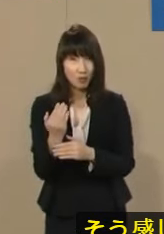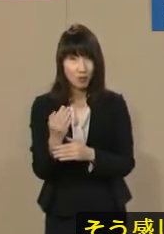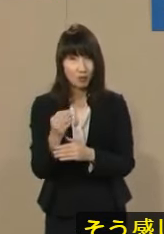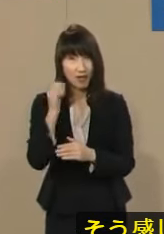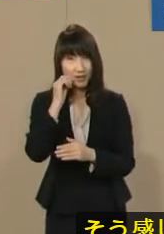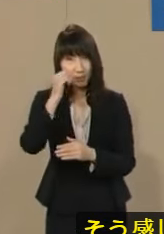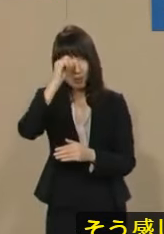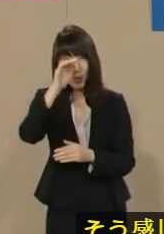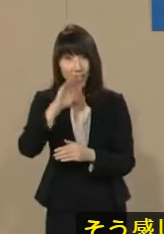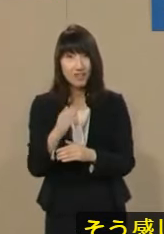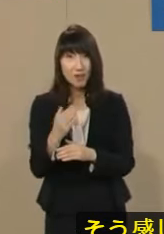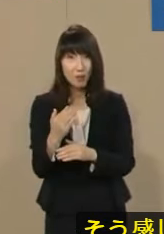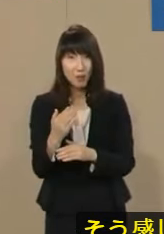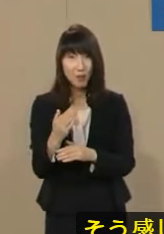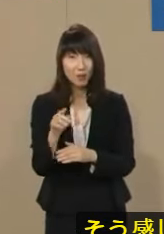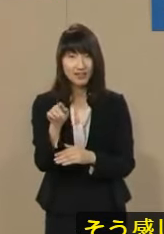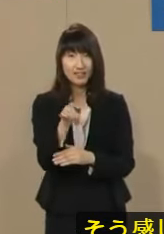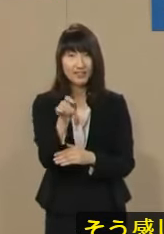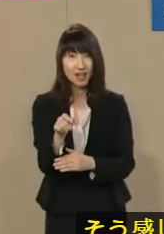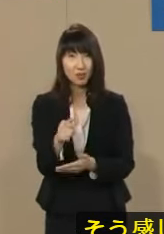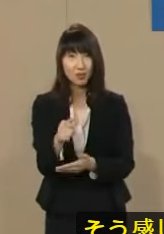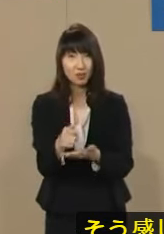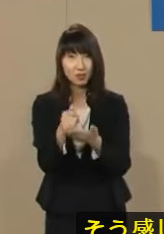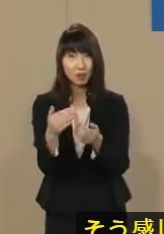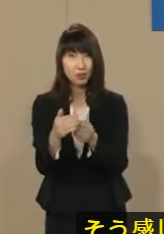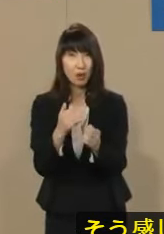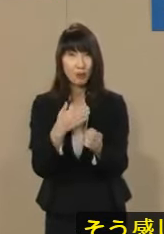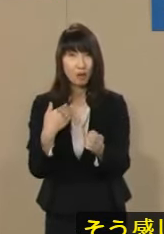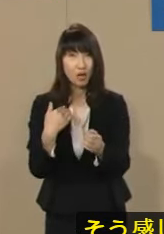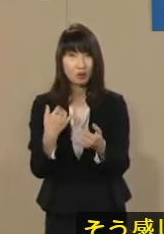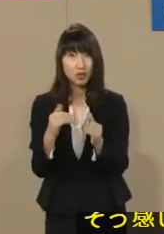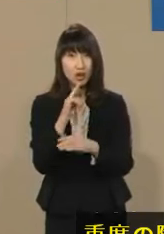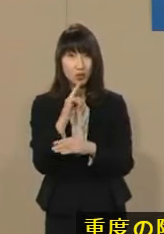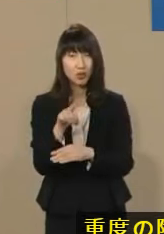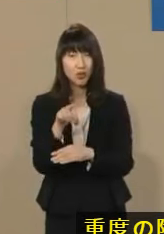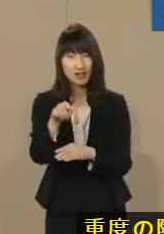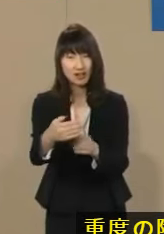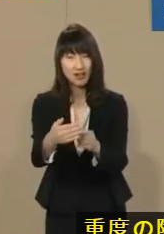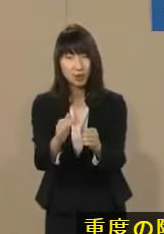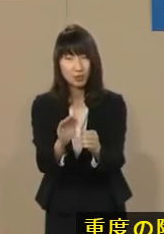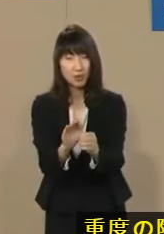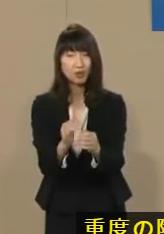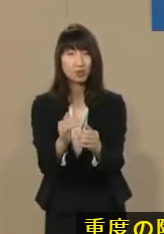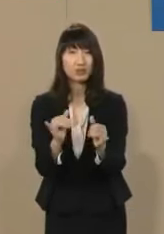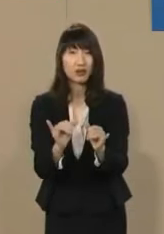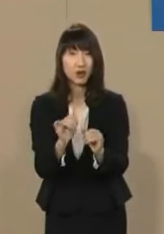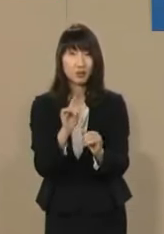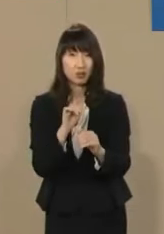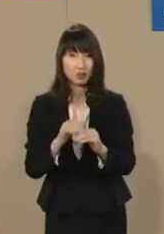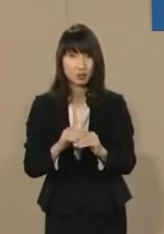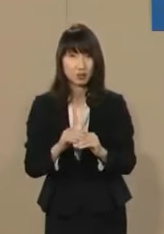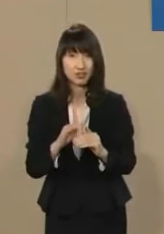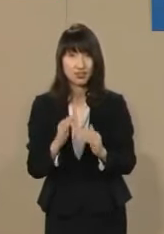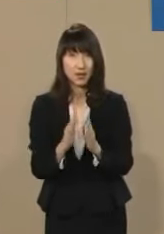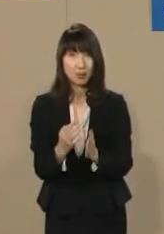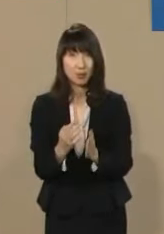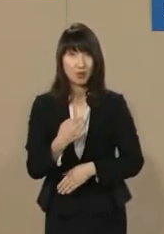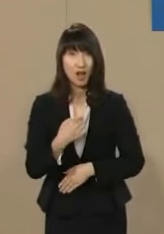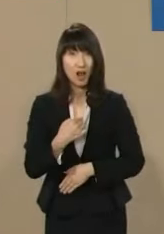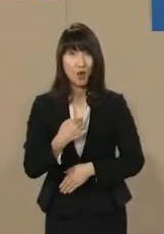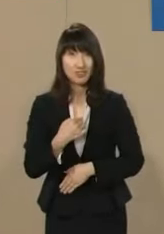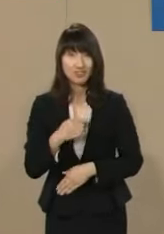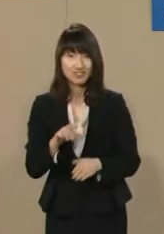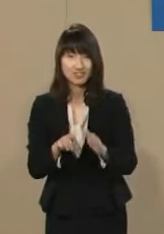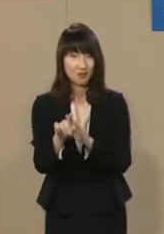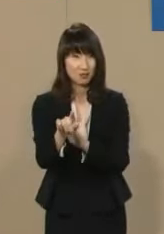えていても、人間の尊厳を守れる社会はあなたが守られる社会です。山本太郎にその